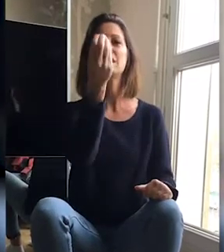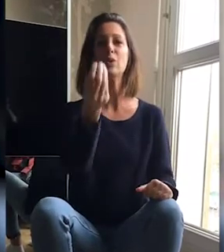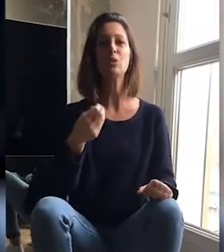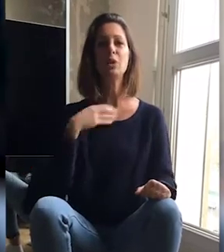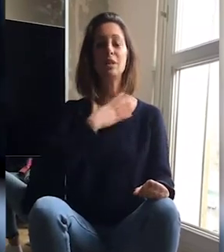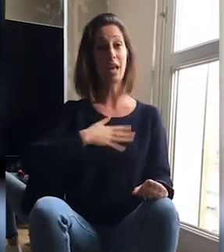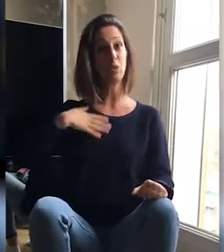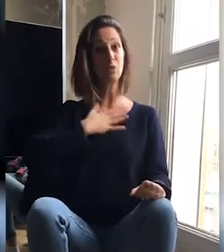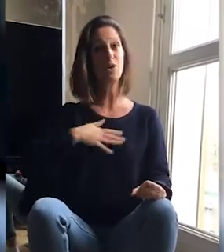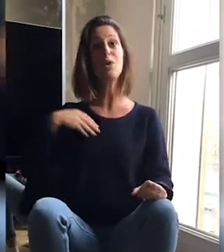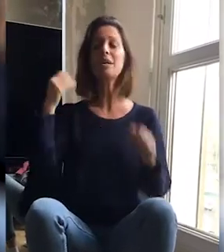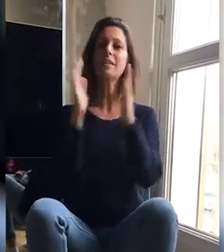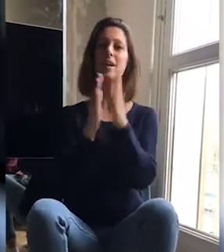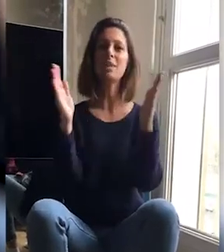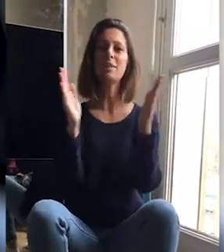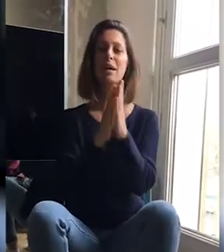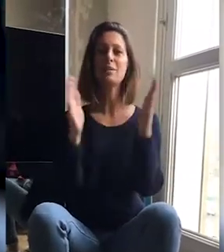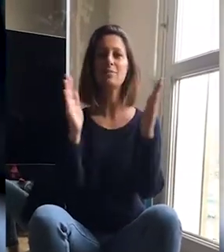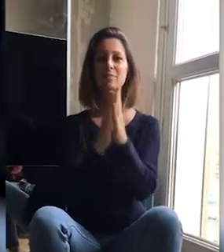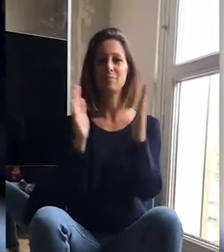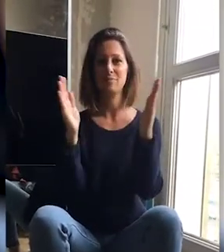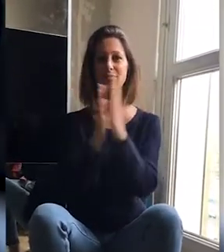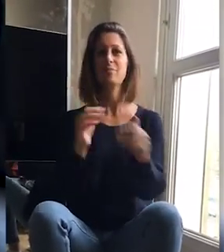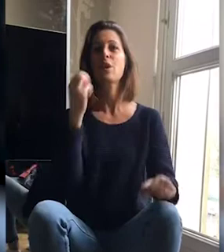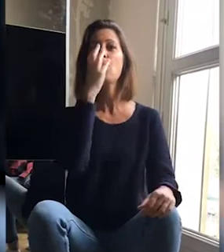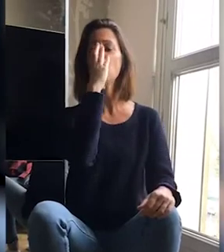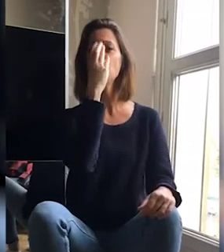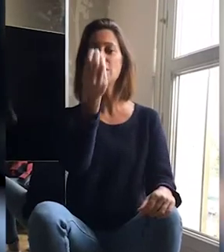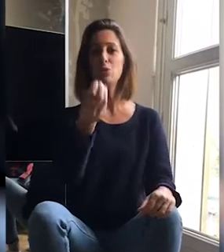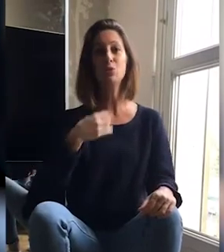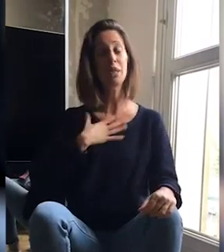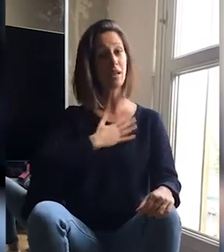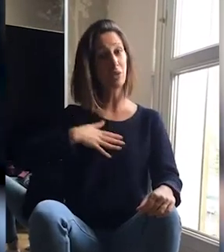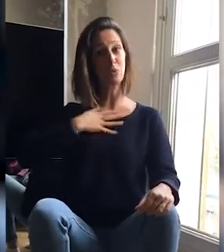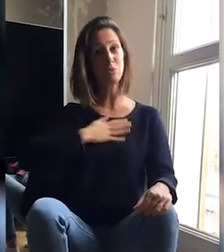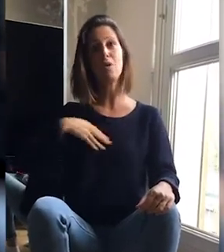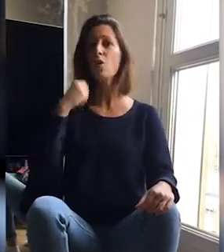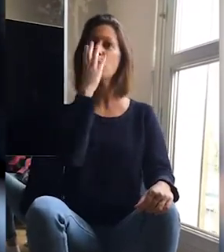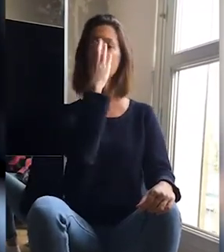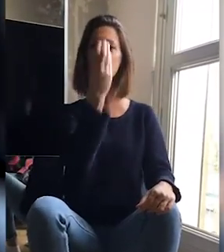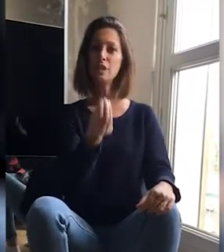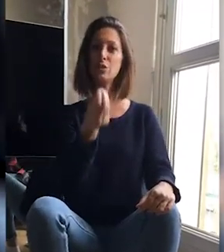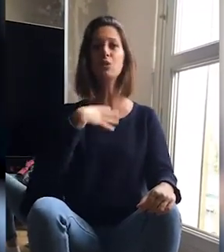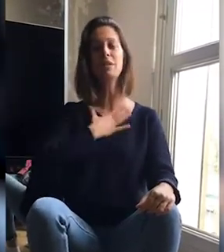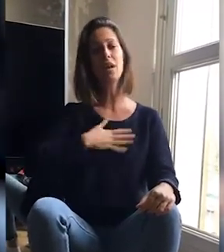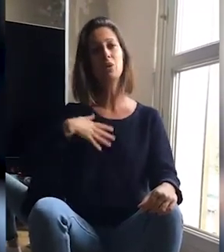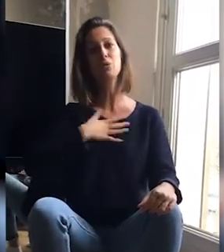Petit loup est très content, il tape des mains. Petit loup est très content, petit loup est très